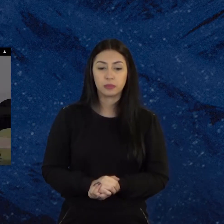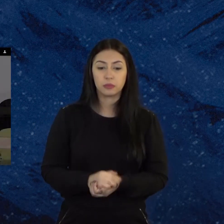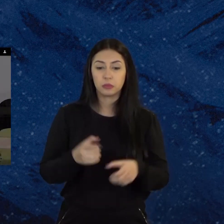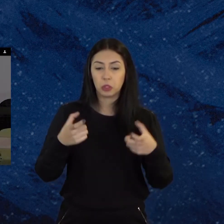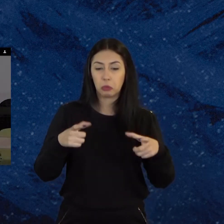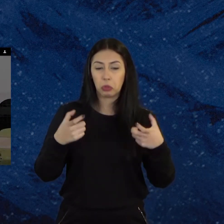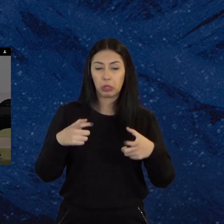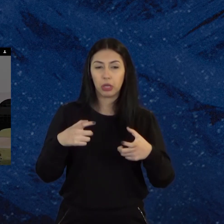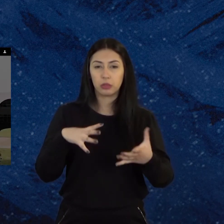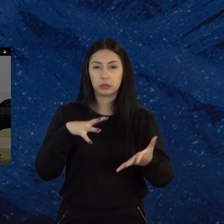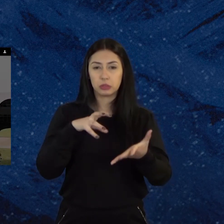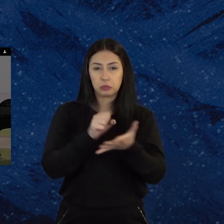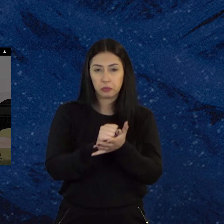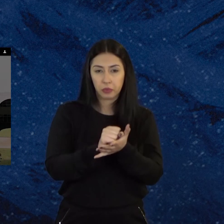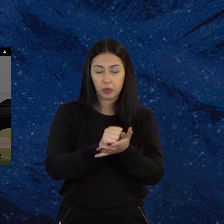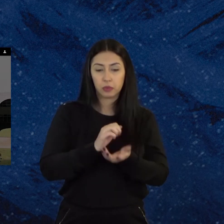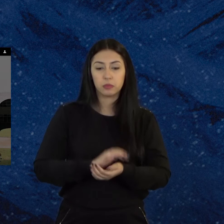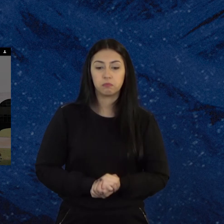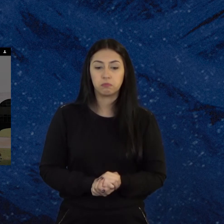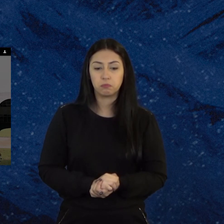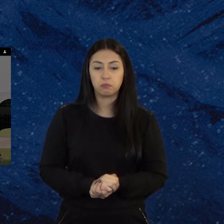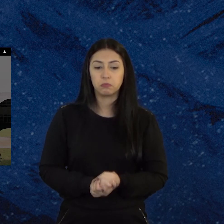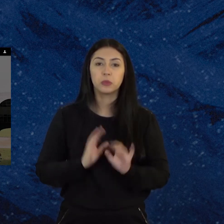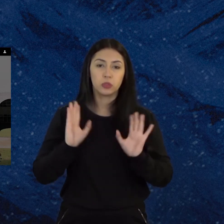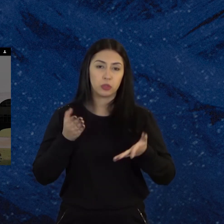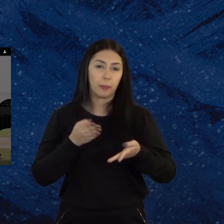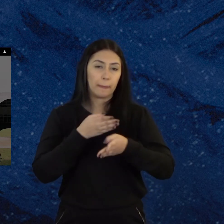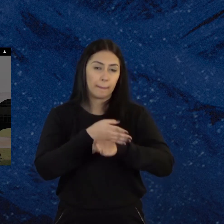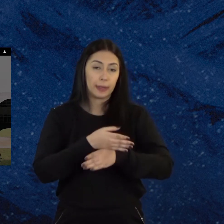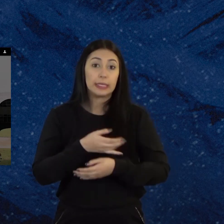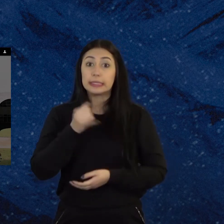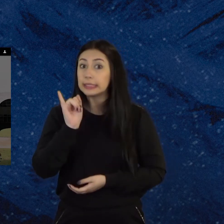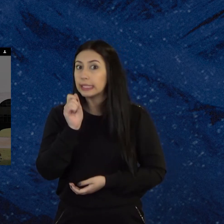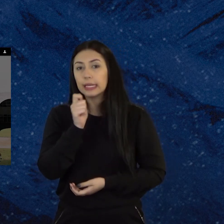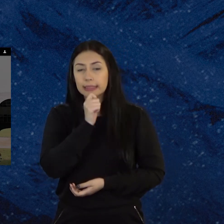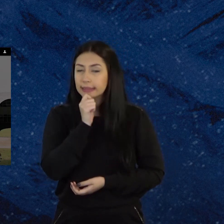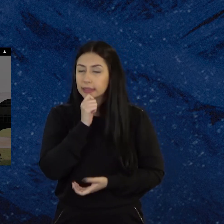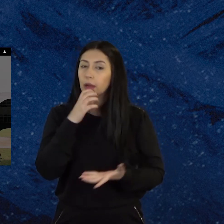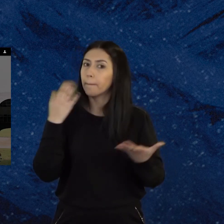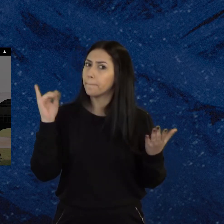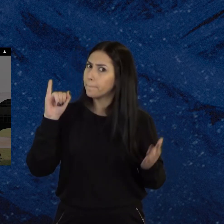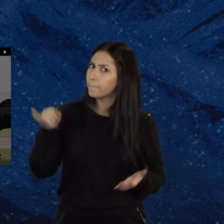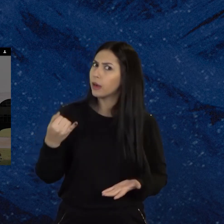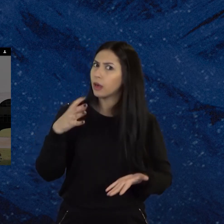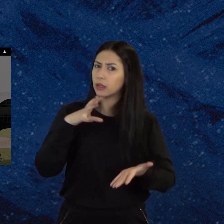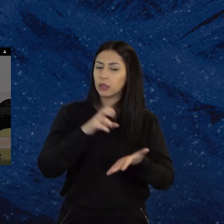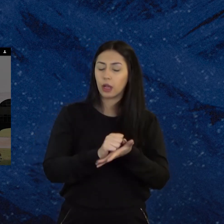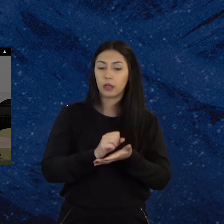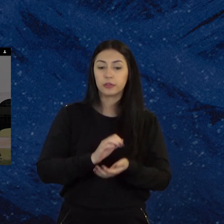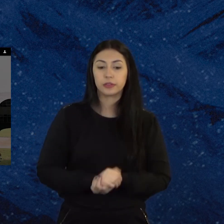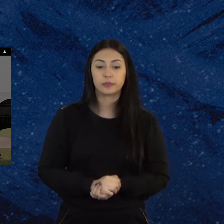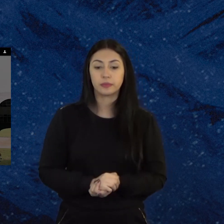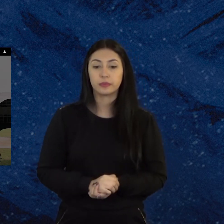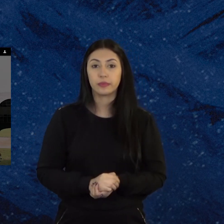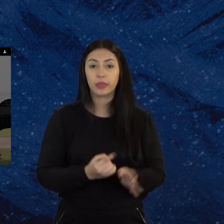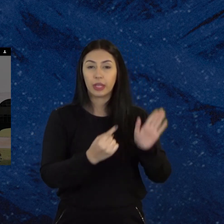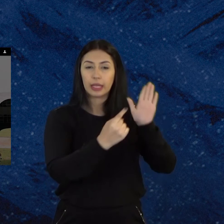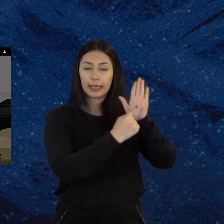inscrição, que você, né, já está dentro. Se você não se inscreveu, se inscreva. Você vai